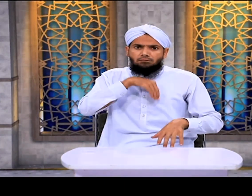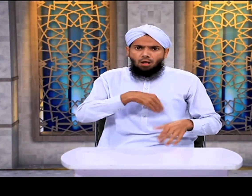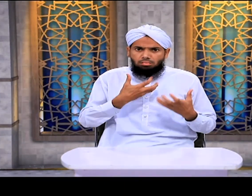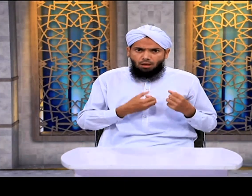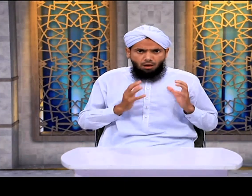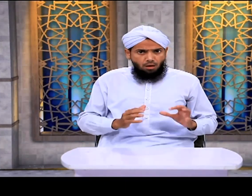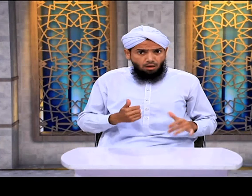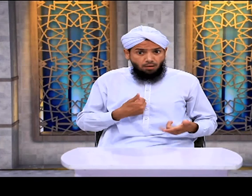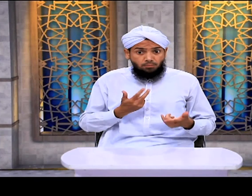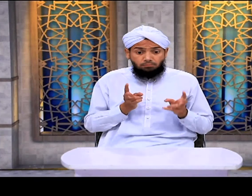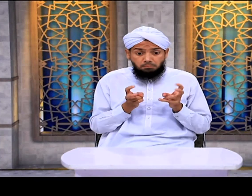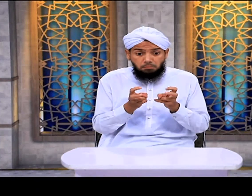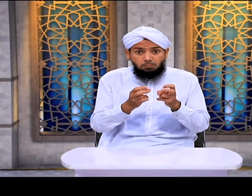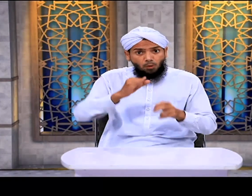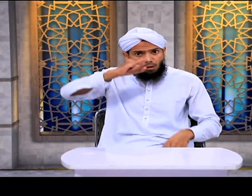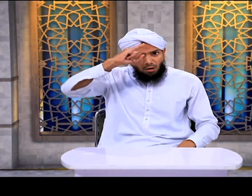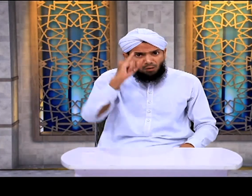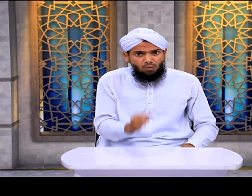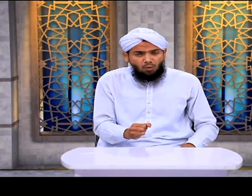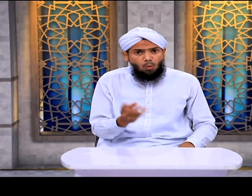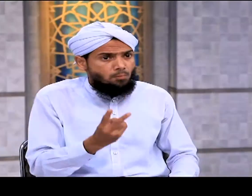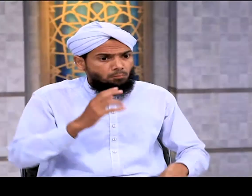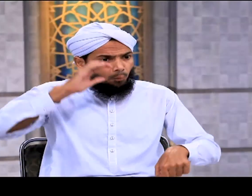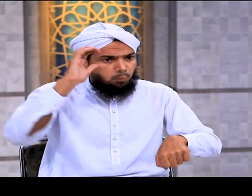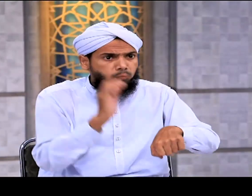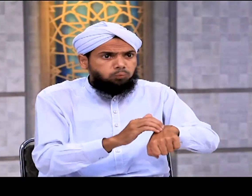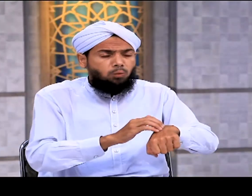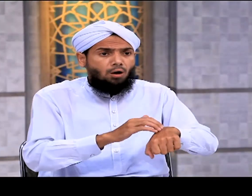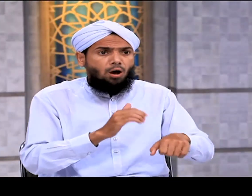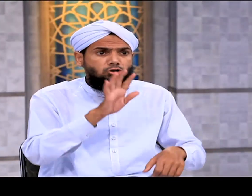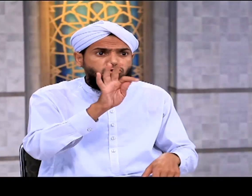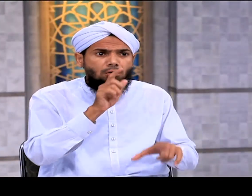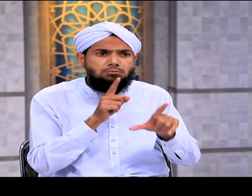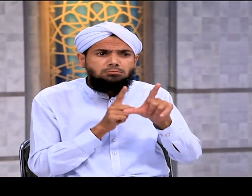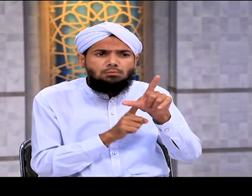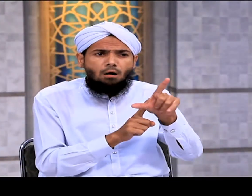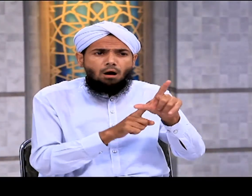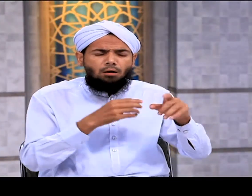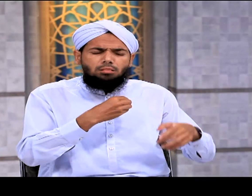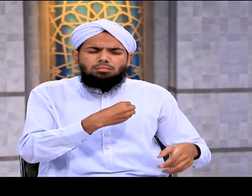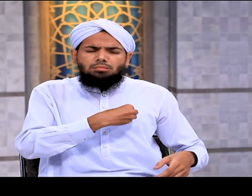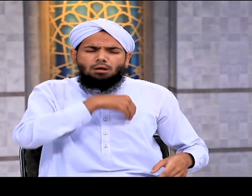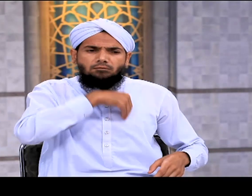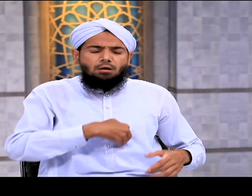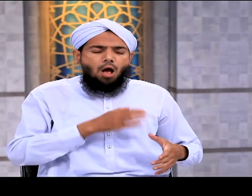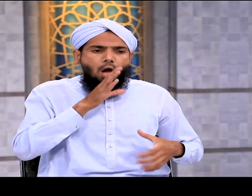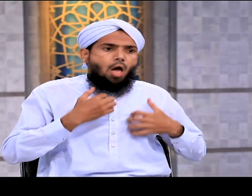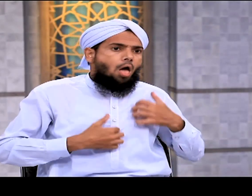جیسے بچھو ہیں، وہ بھی اسی طرح ڈسیں گے کہ 40 سال تک اس کی تکلیف محسوس ہوگی۔ جہنم